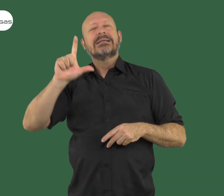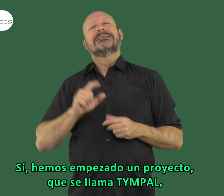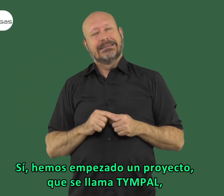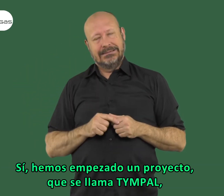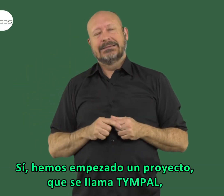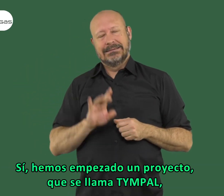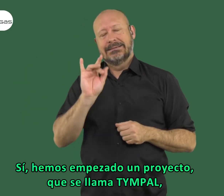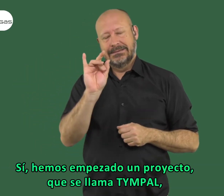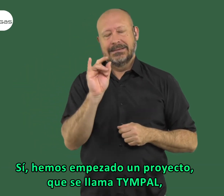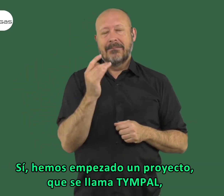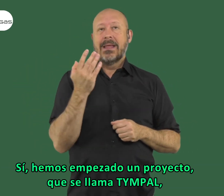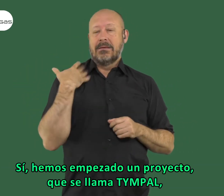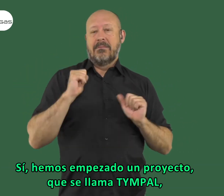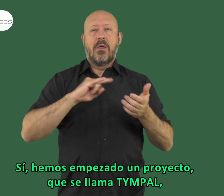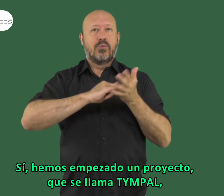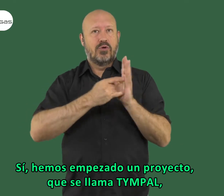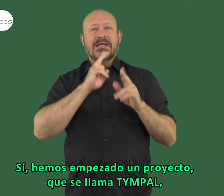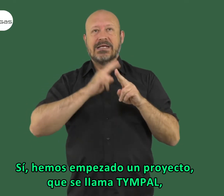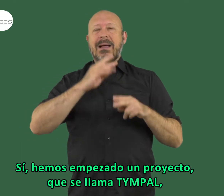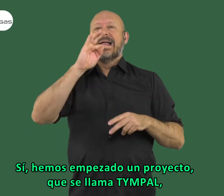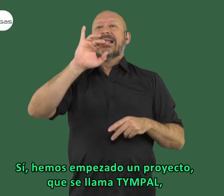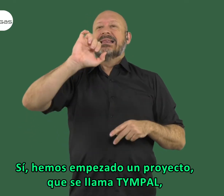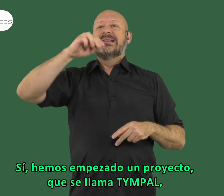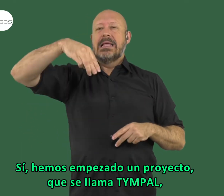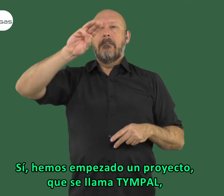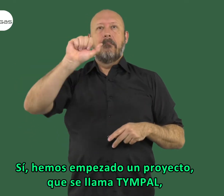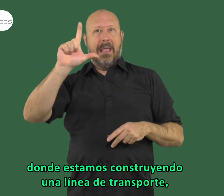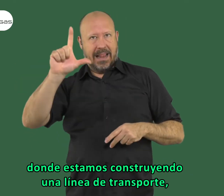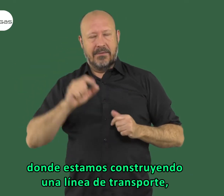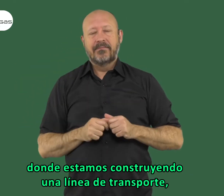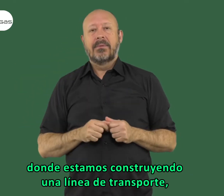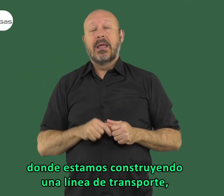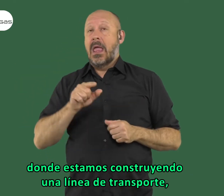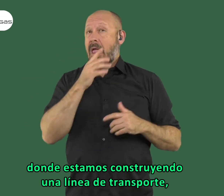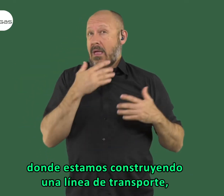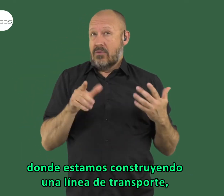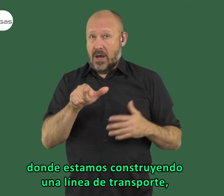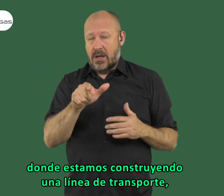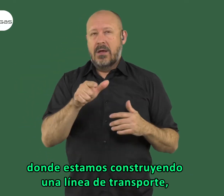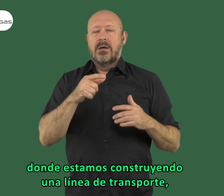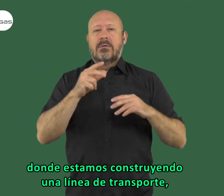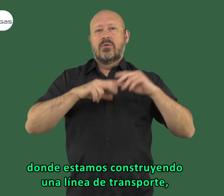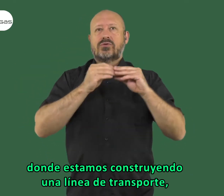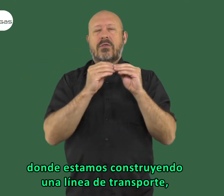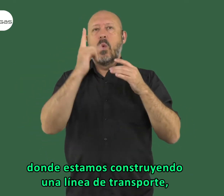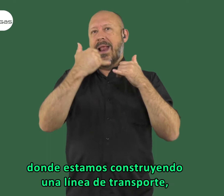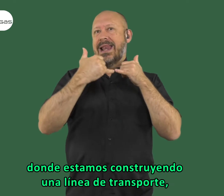TIMPAL? Sí, hemos empezado un proyecto que se llama TIMPAL, donde estamos construyendo